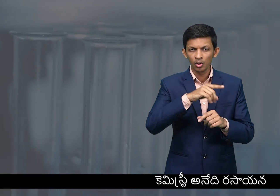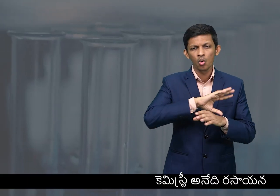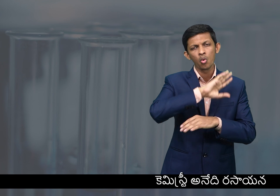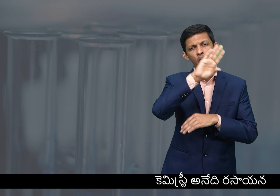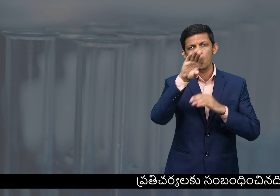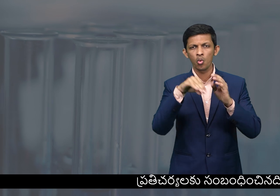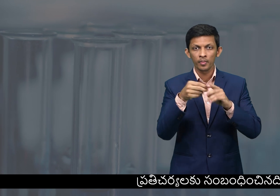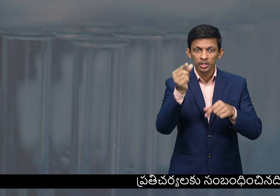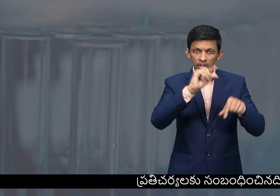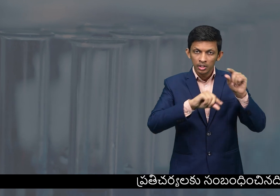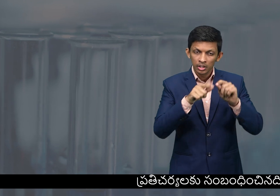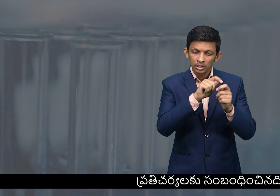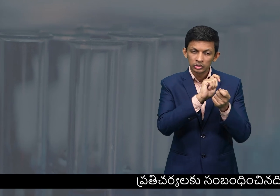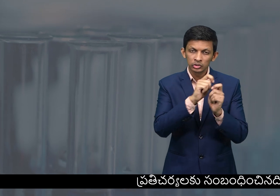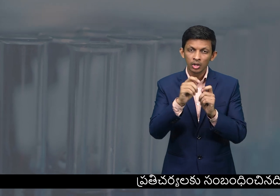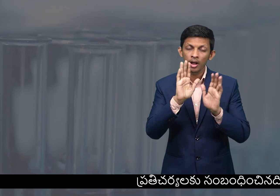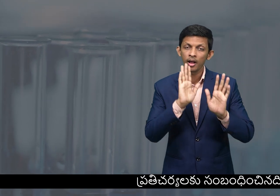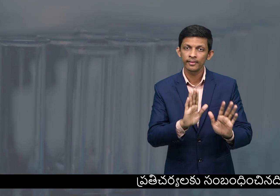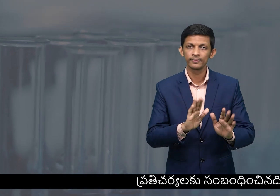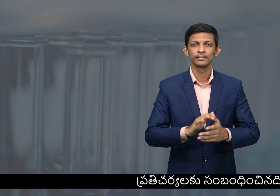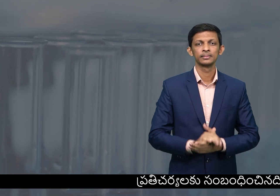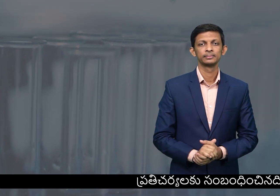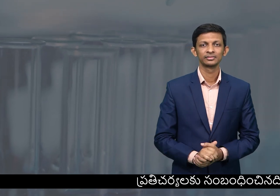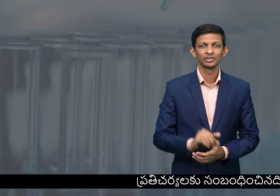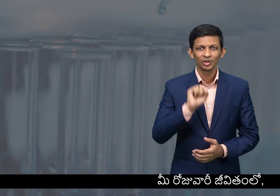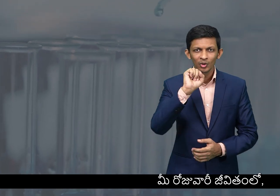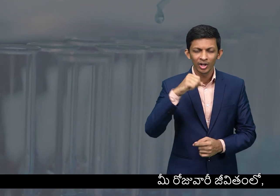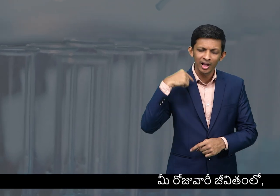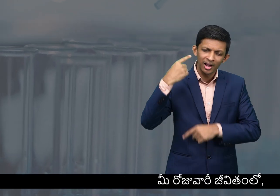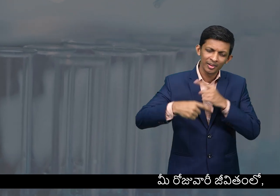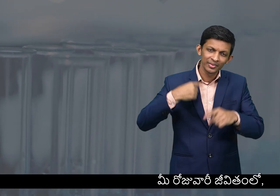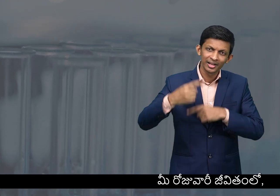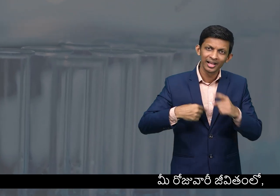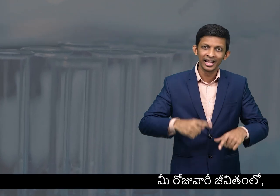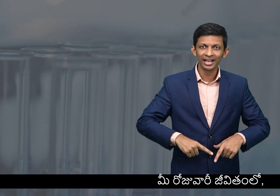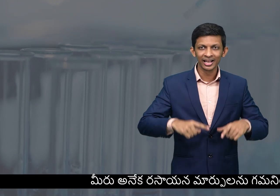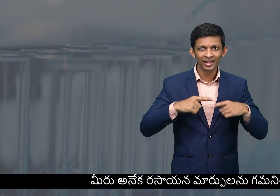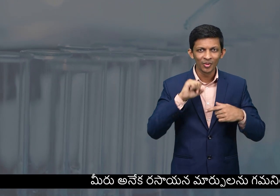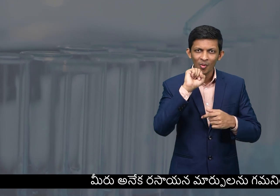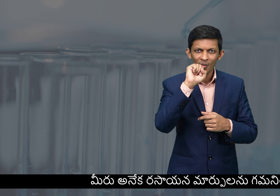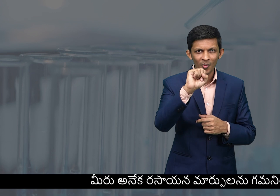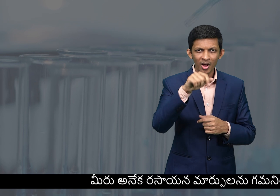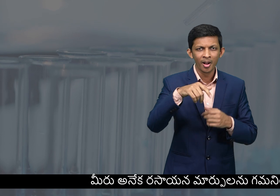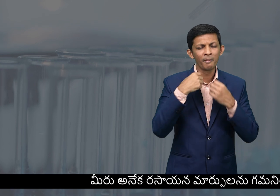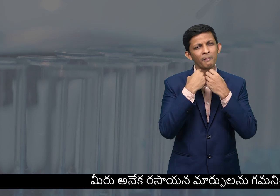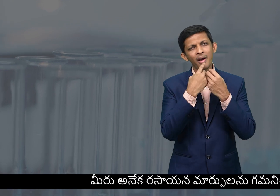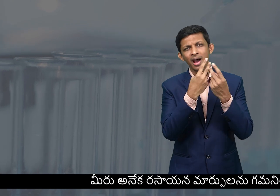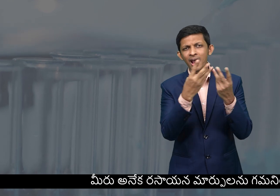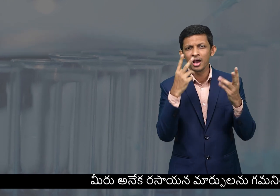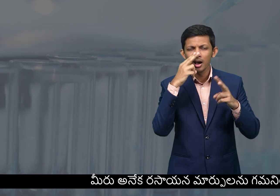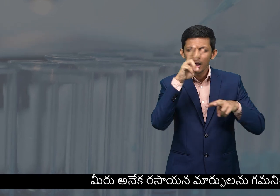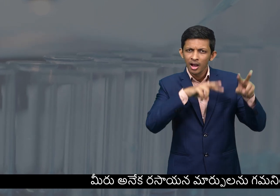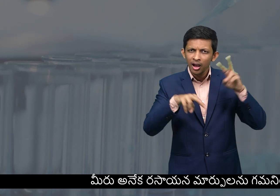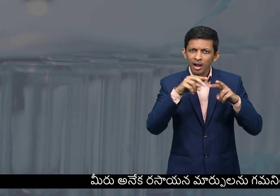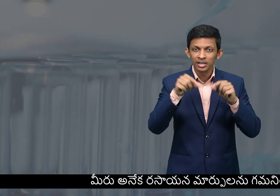కెమిస్ట్రీ అనేది రసాయన ప్రతిచర్యలకు సంబంధించినది. మీ రోజువారీ జీవితంలో మీరు అనేక రసాయన